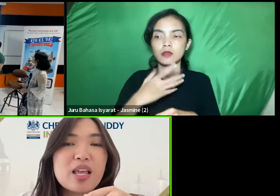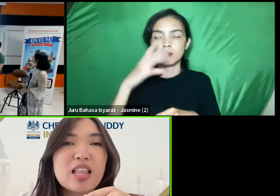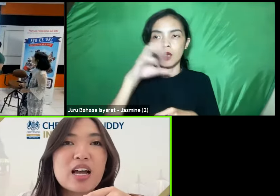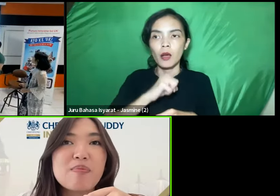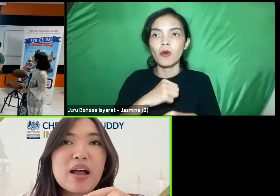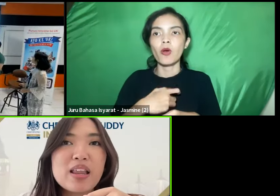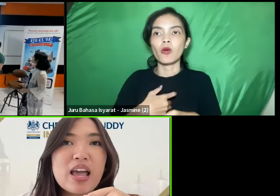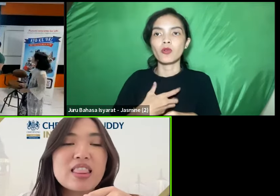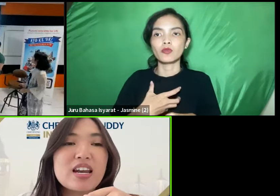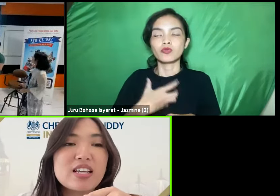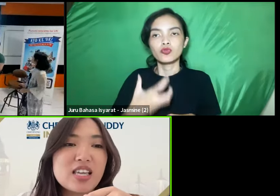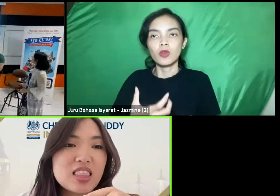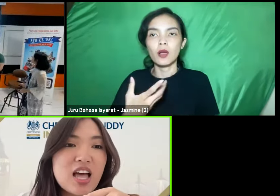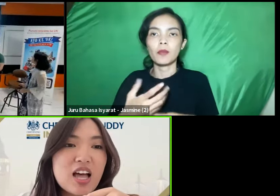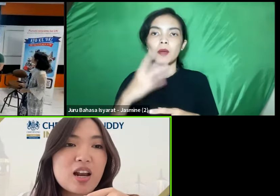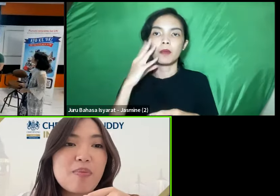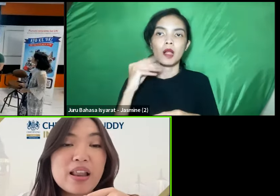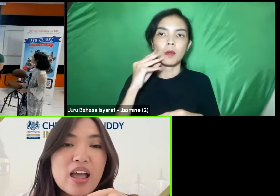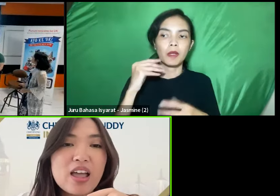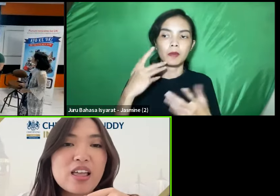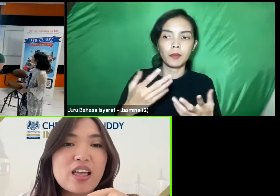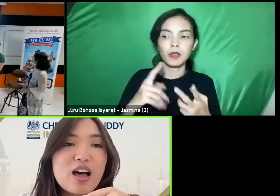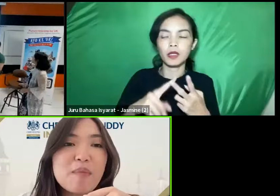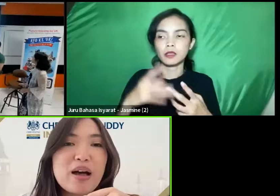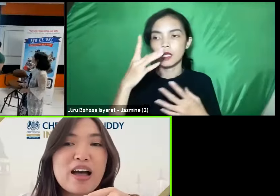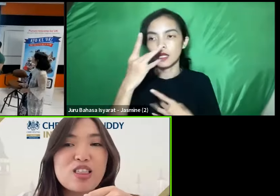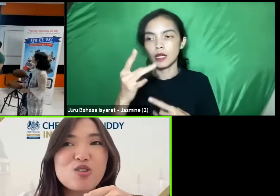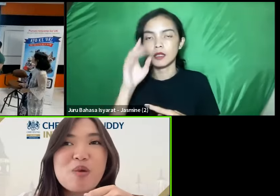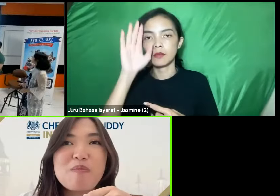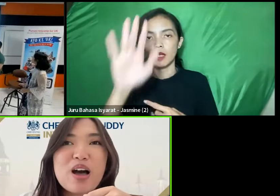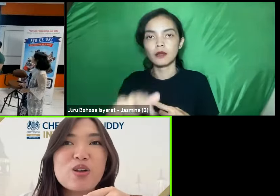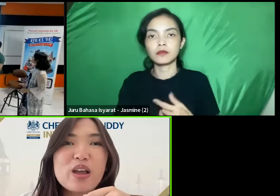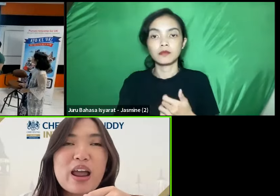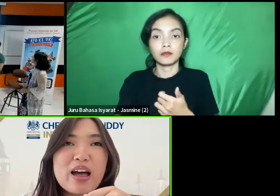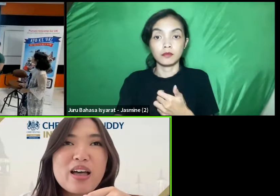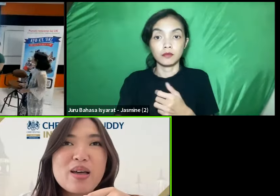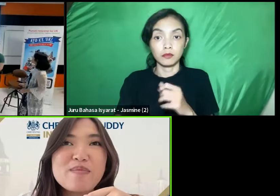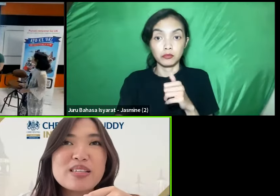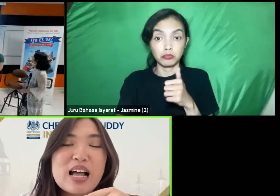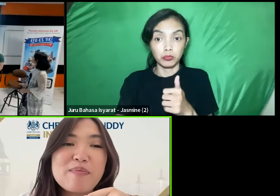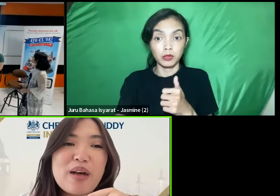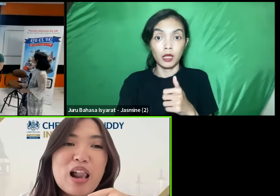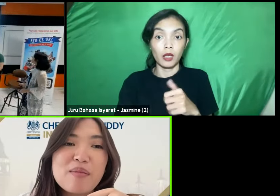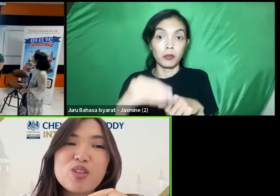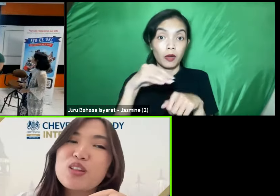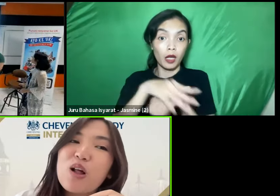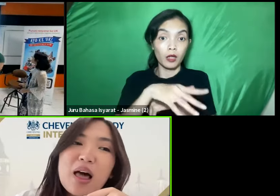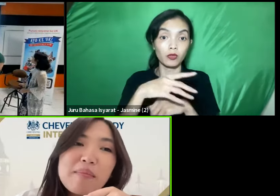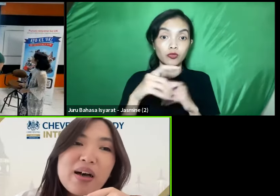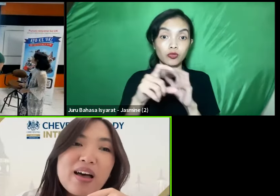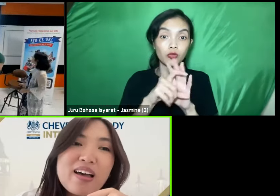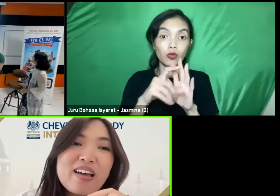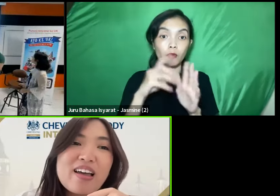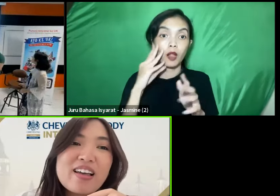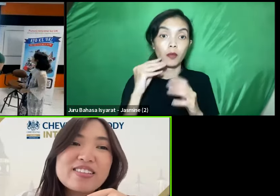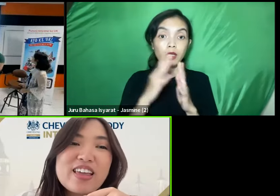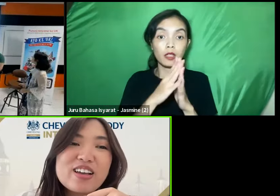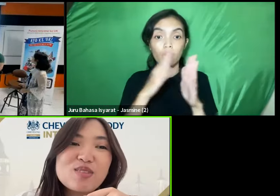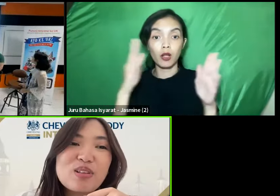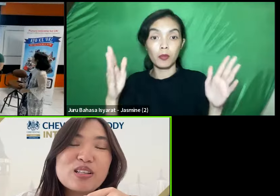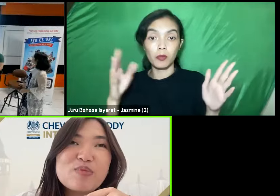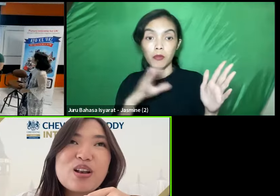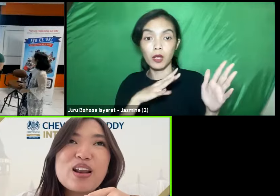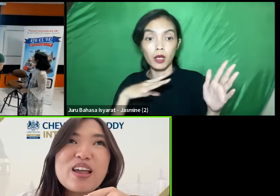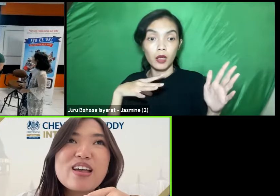pengalaman kita ke depannya interest kita ke depannya Apakah itu mempengaruhi kayak misalkan pengalaman itu terlalu lama